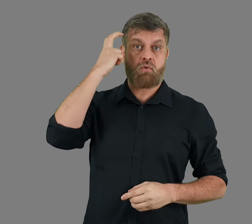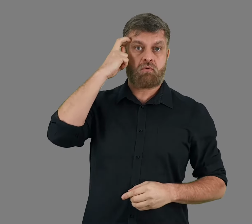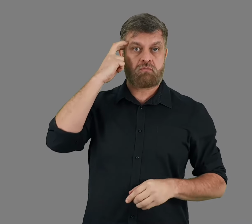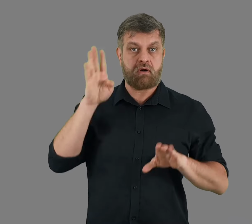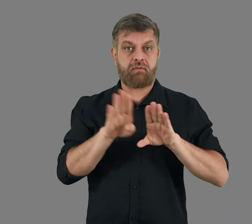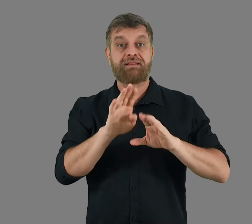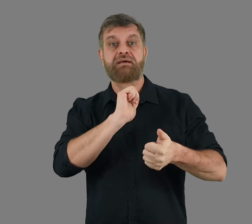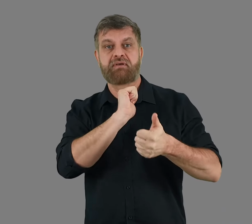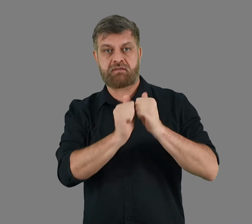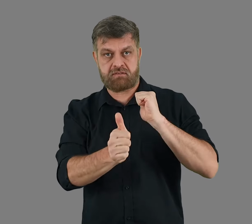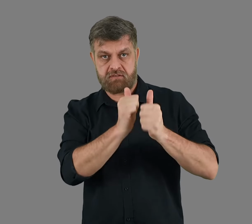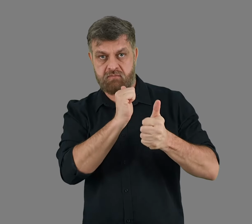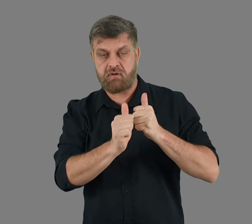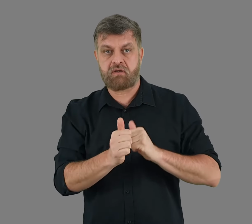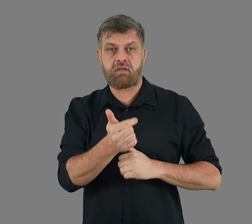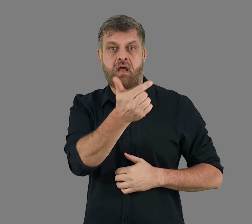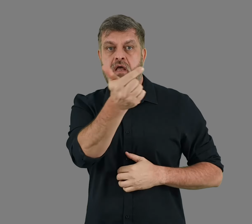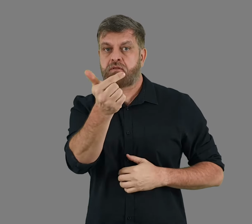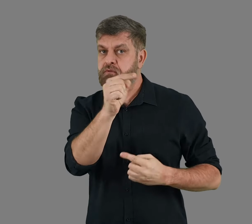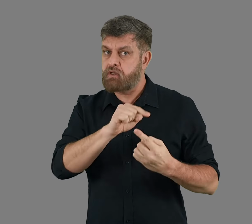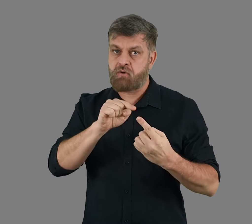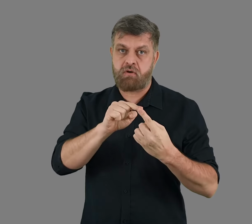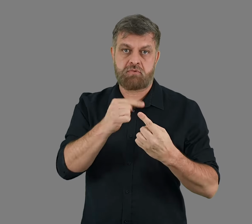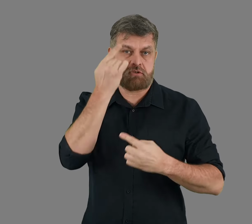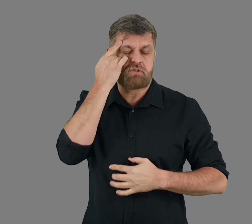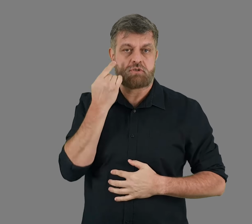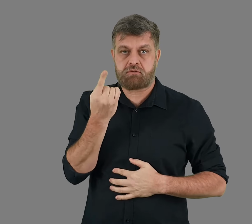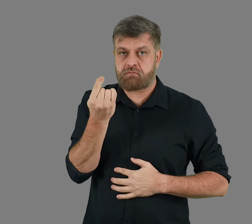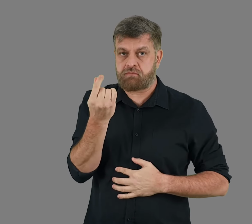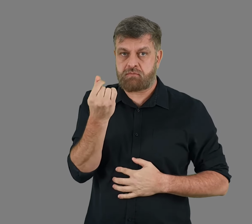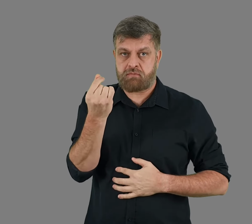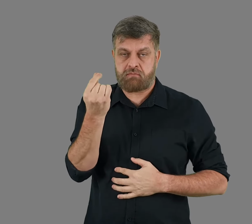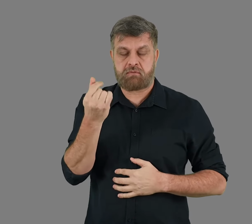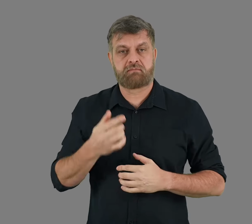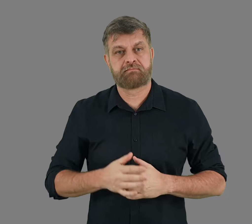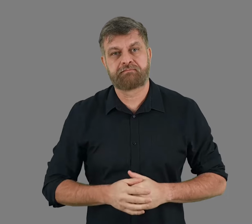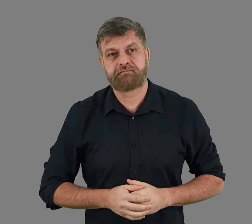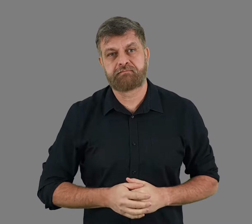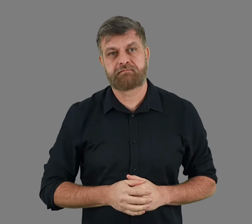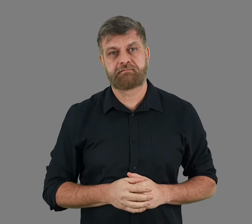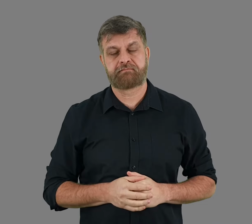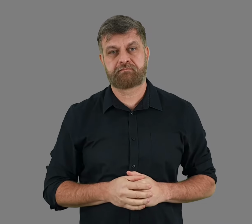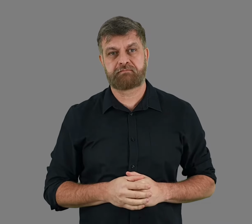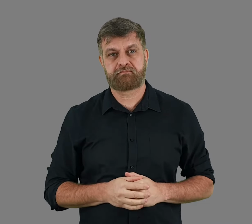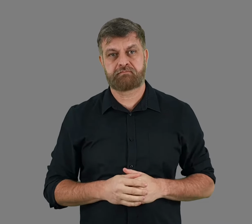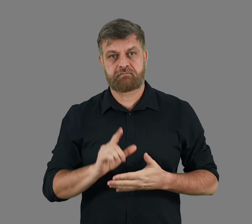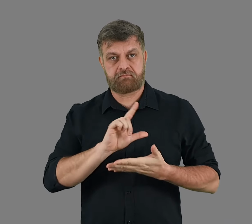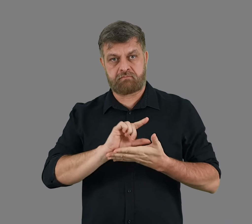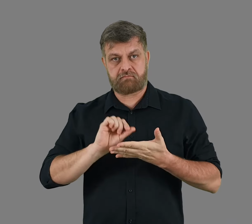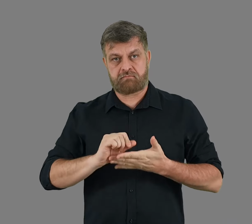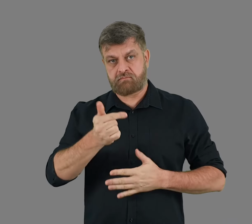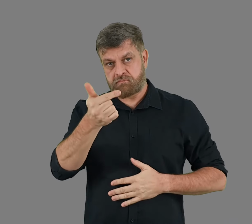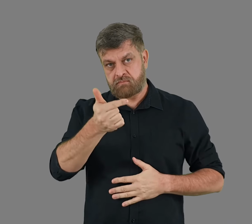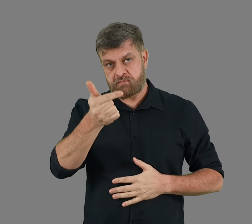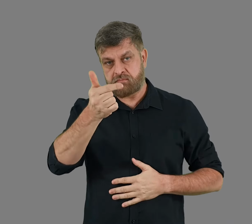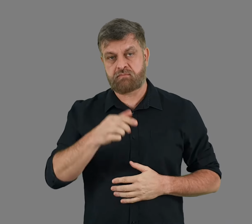desportiva, e não possuirá finalidade econômica nem lucrativa. Artigo 2º. São finalidades